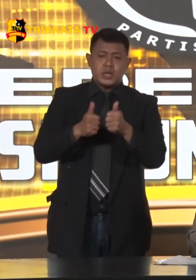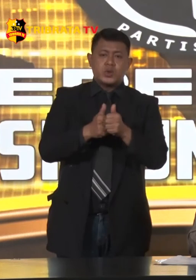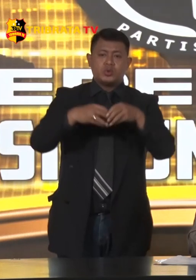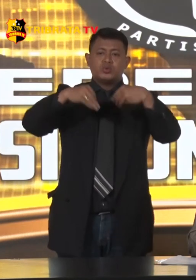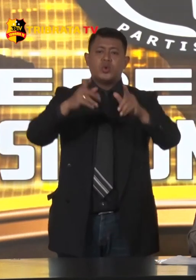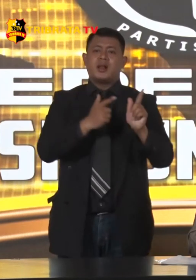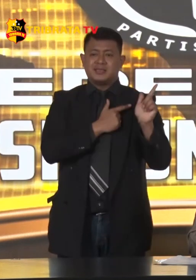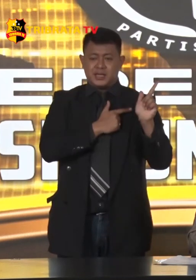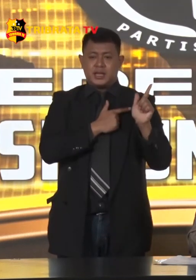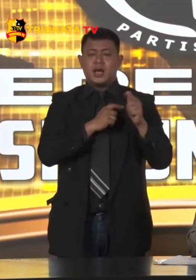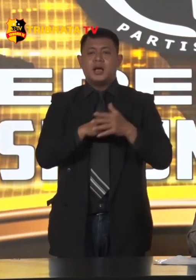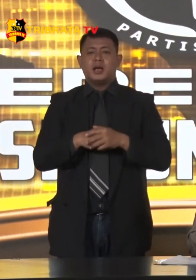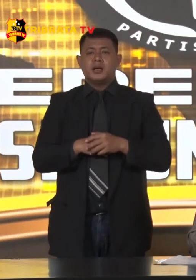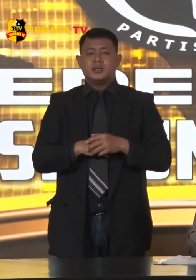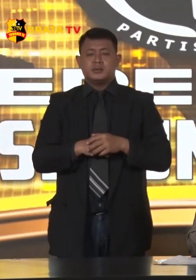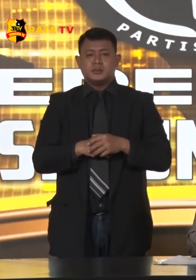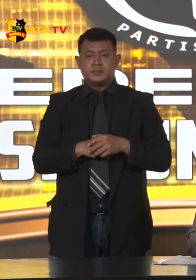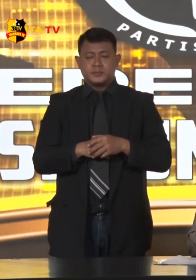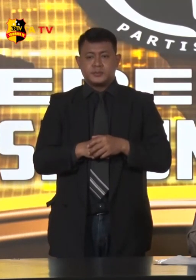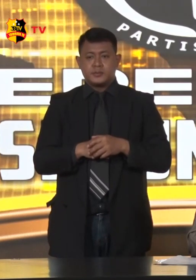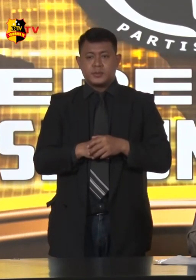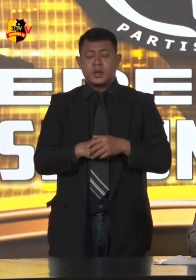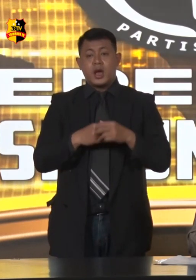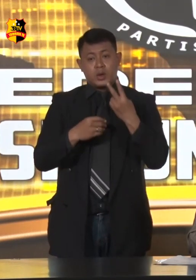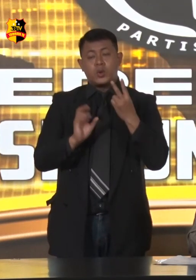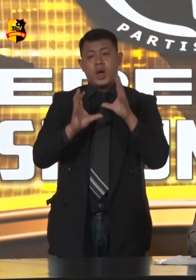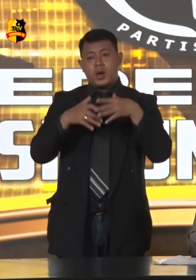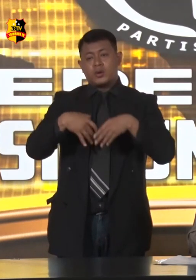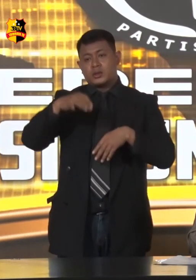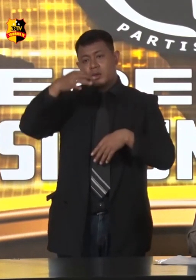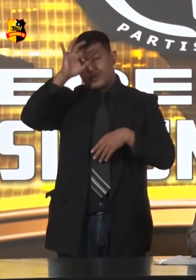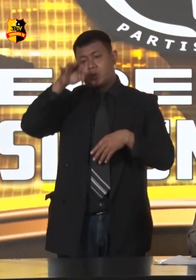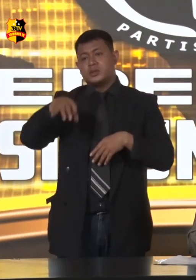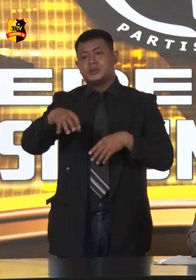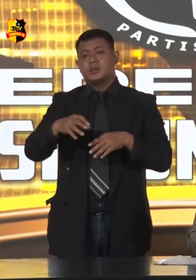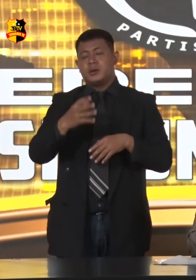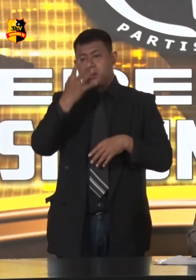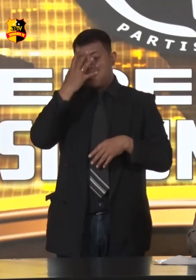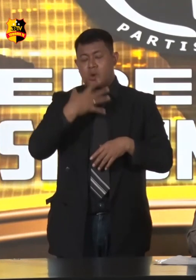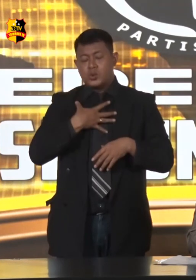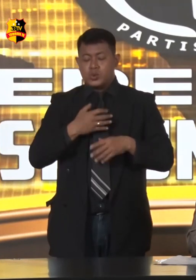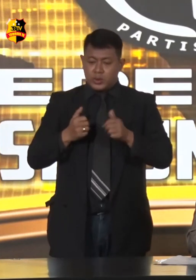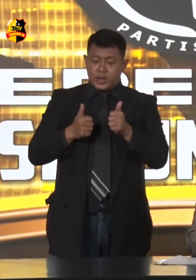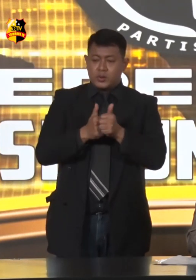Ya, masih dua anggota Polda Maluku yang terlibat di dalam kegiatan itu. Ya.